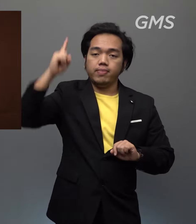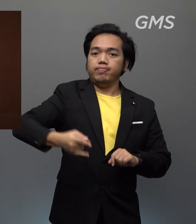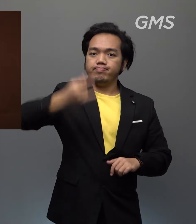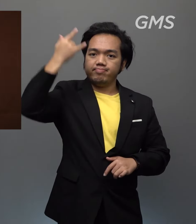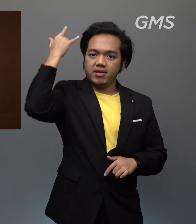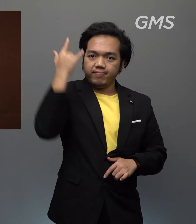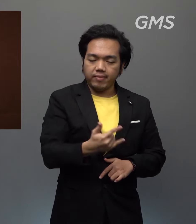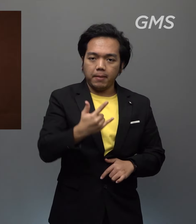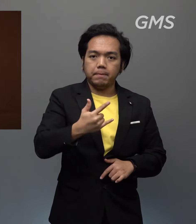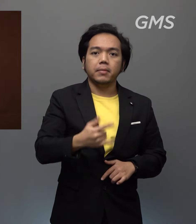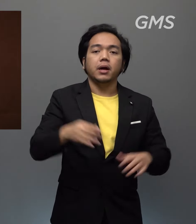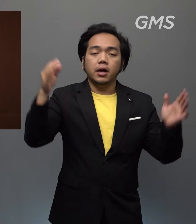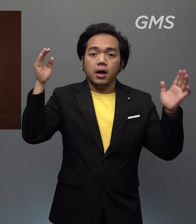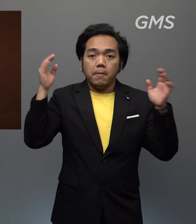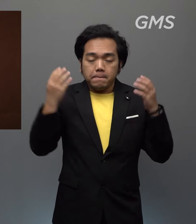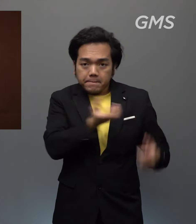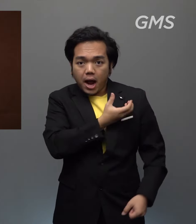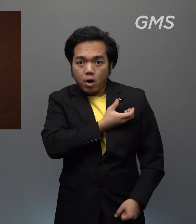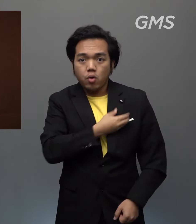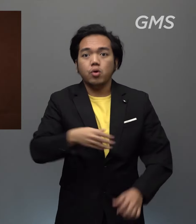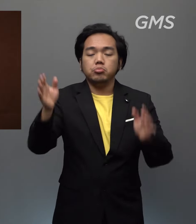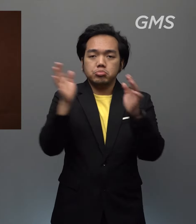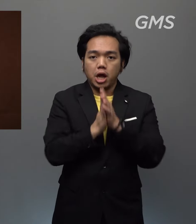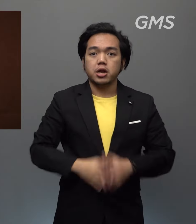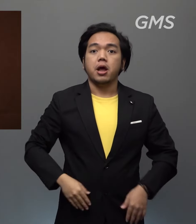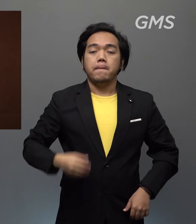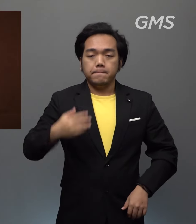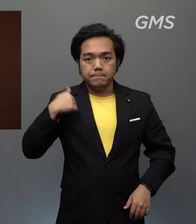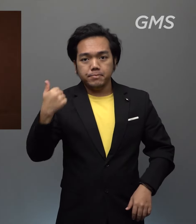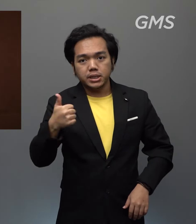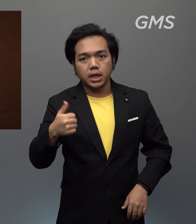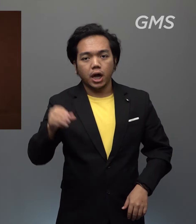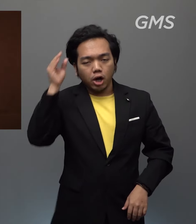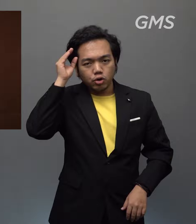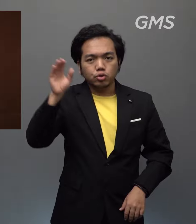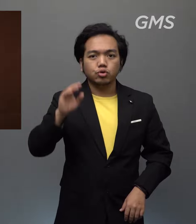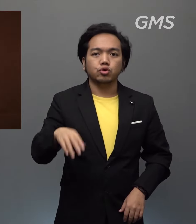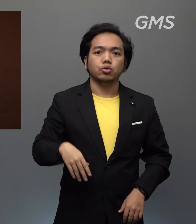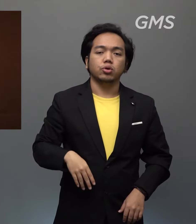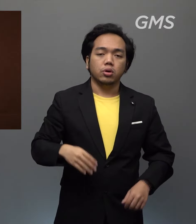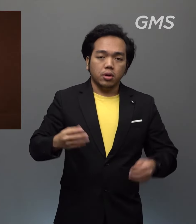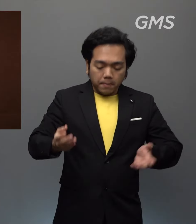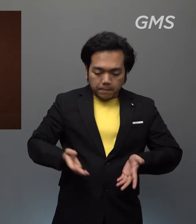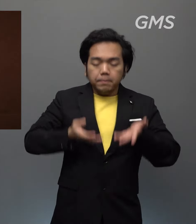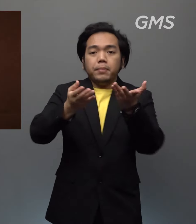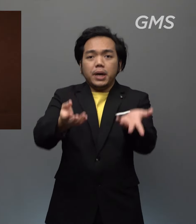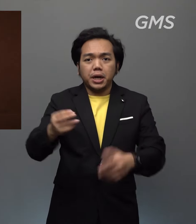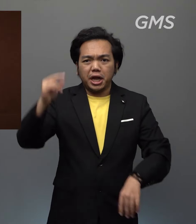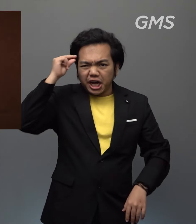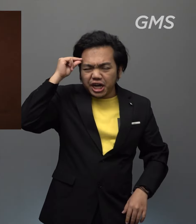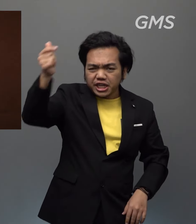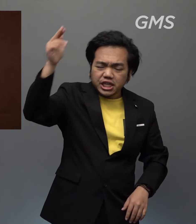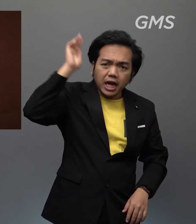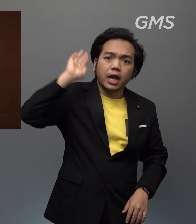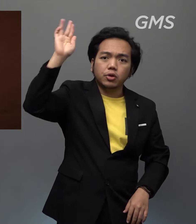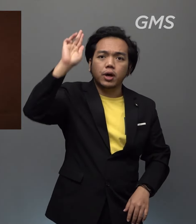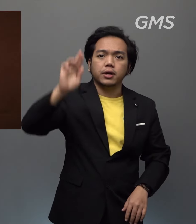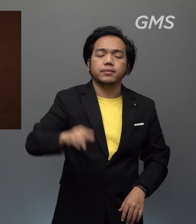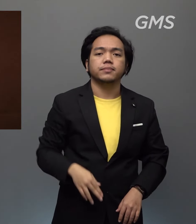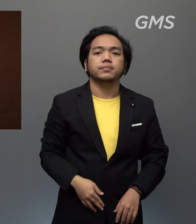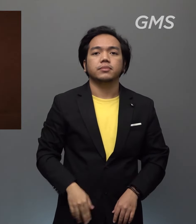bisa dan mau menyatakan rencananya. Di dalam keterpurukanmu, tahulah bahwa Allah